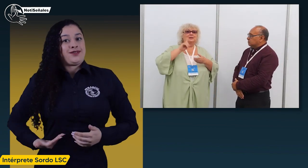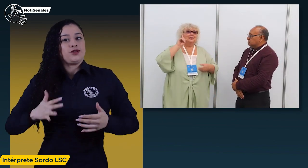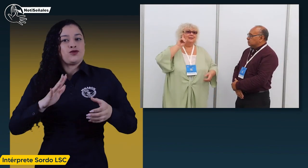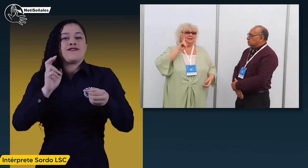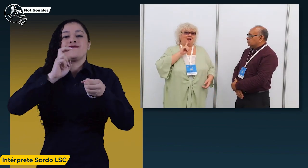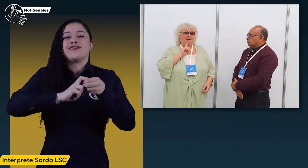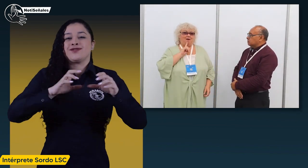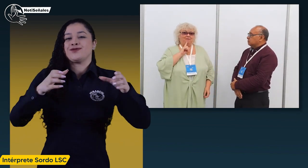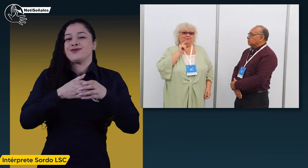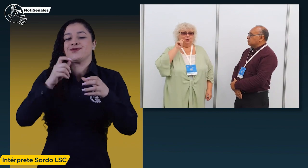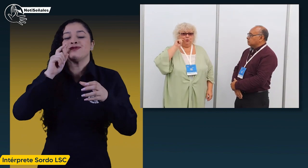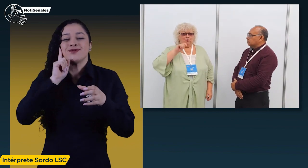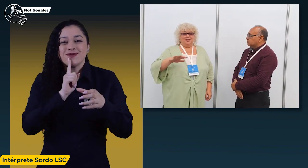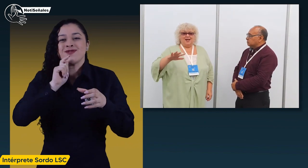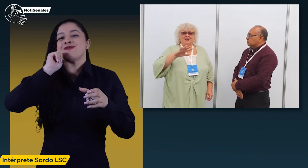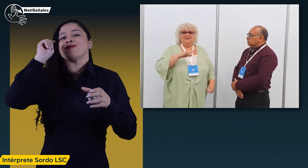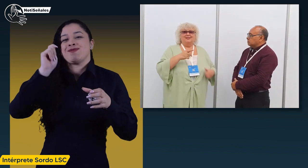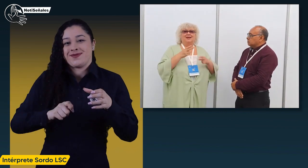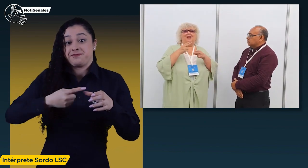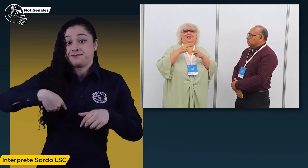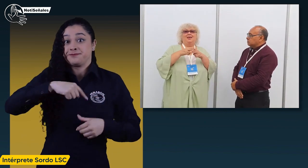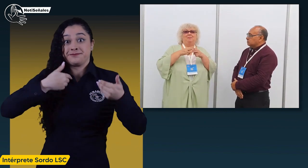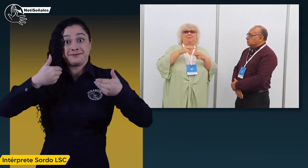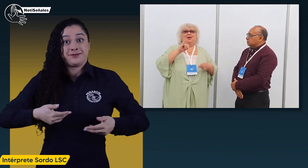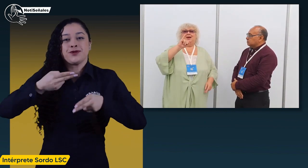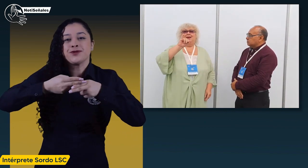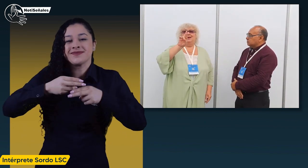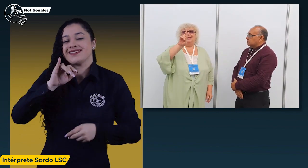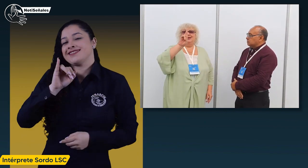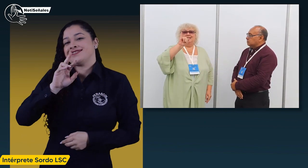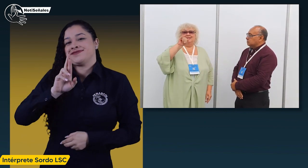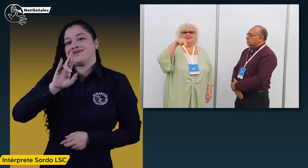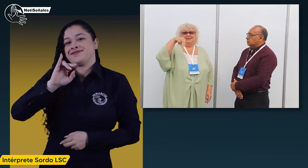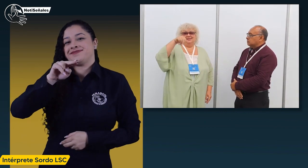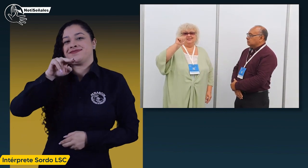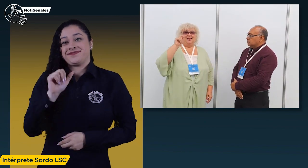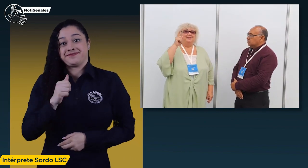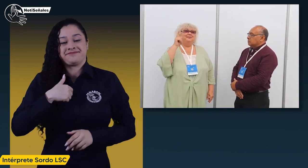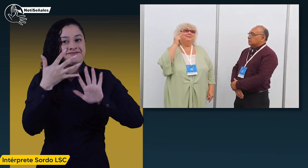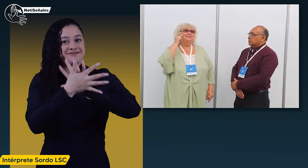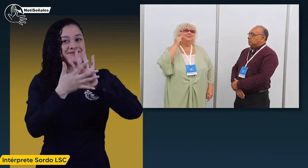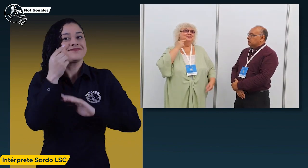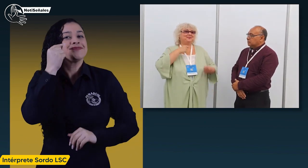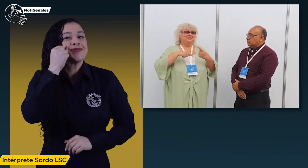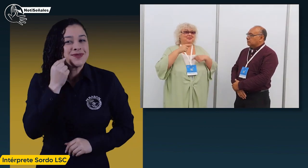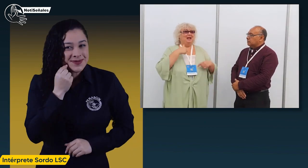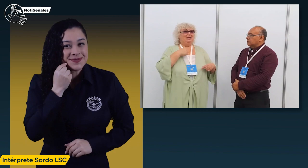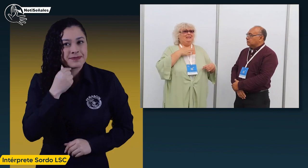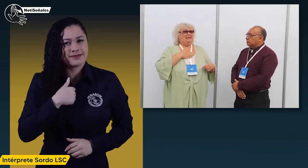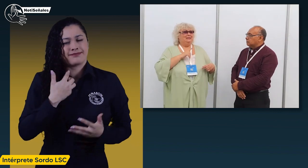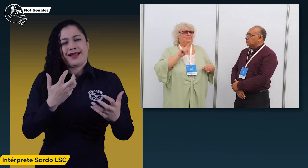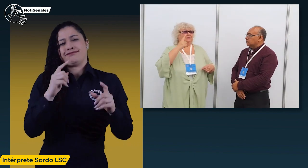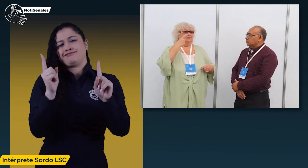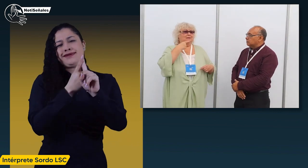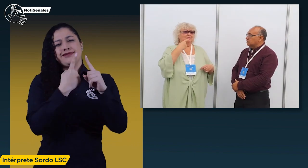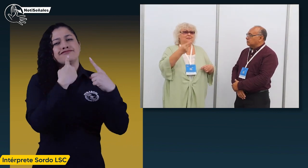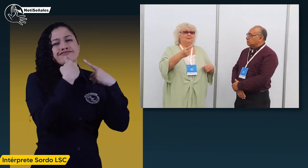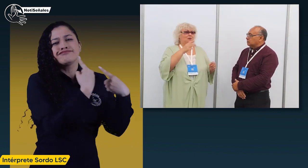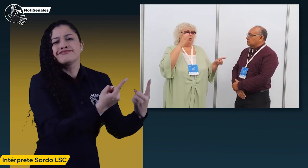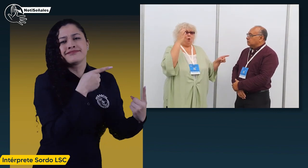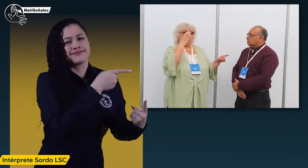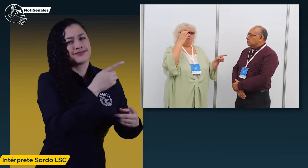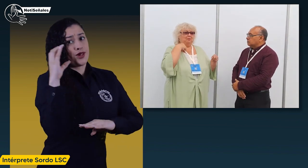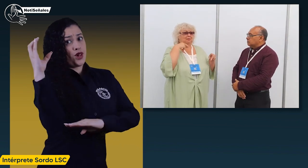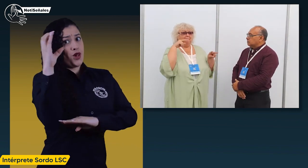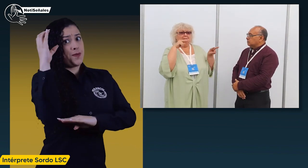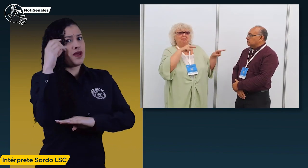Gracias nací en Ucrania soy la presidenta de la asociación ucraniana de sordos Mi nombre es Irina y